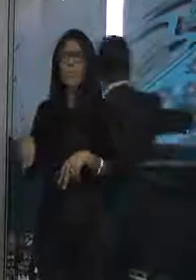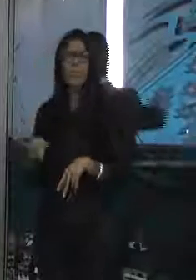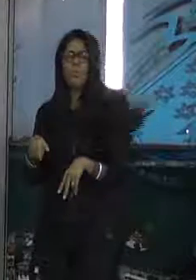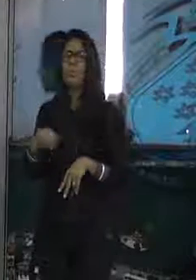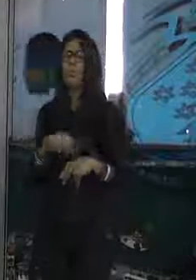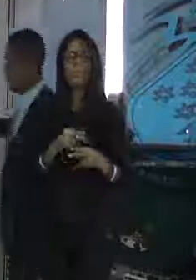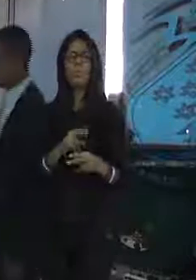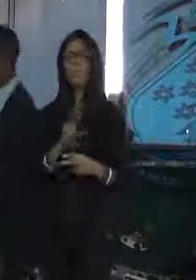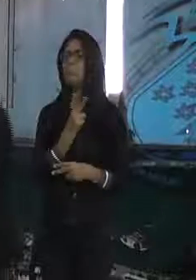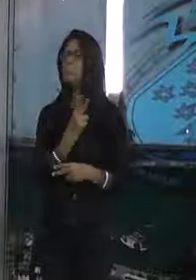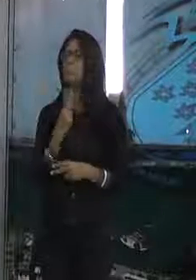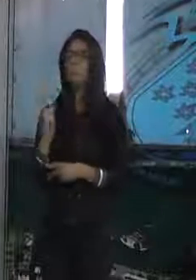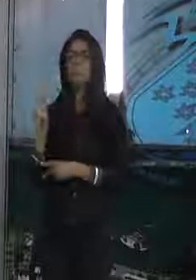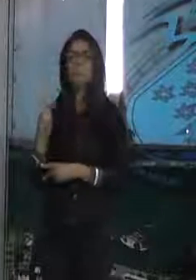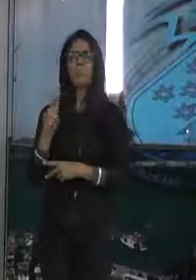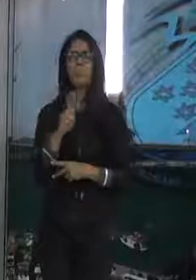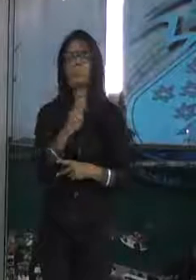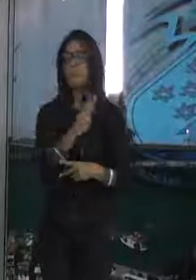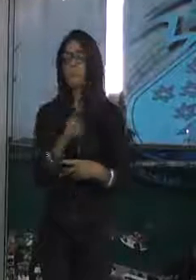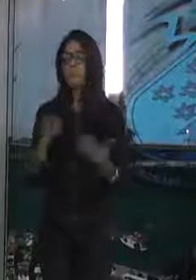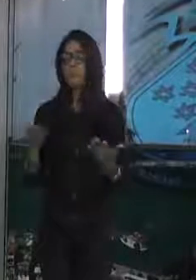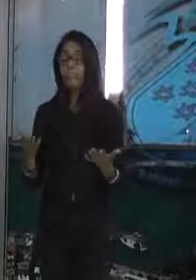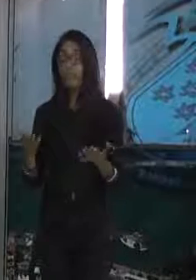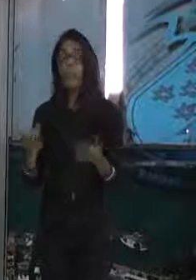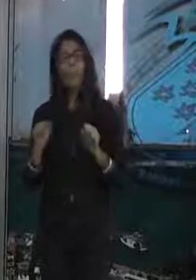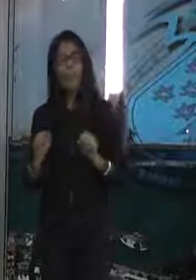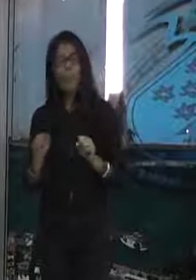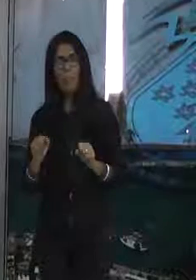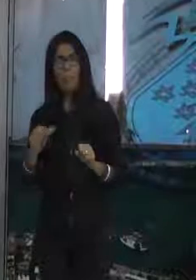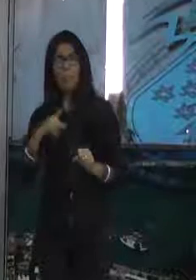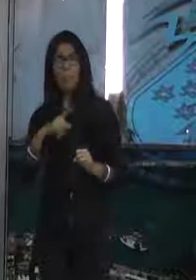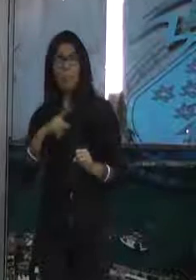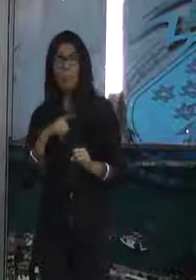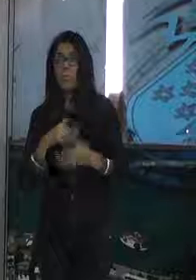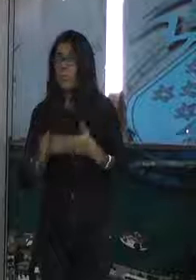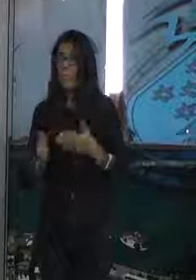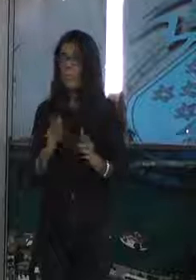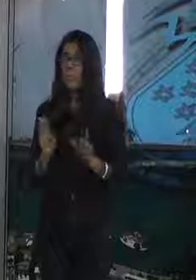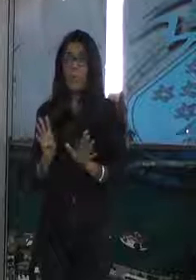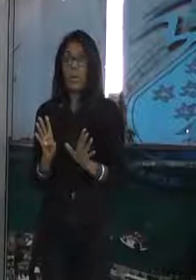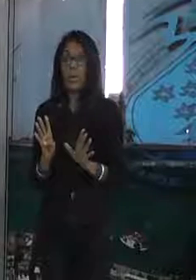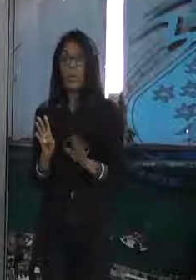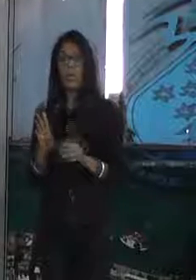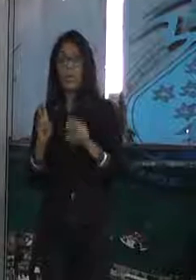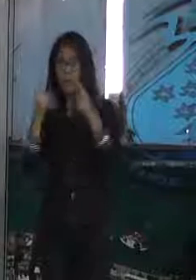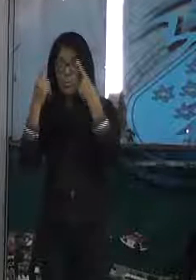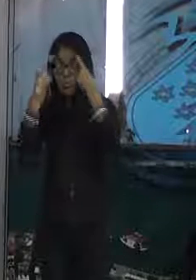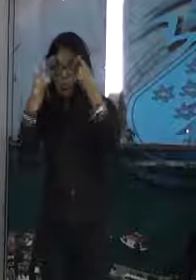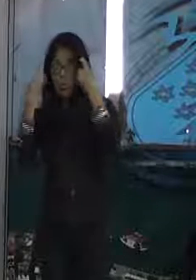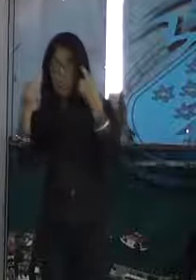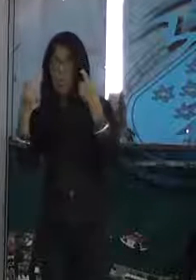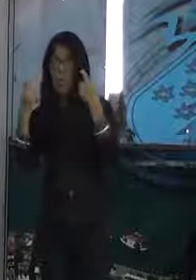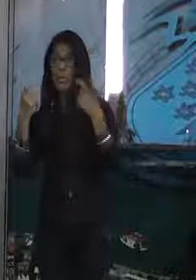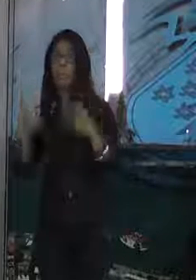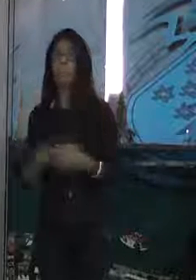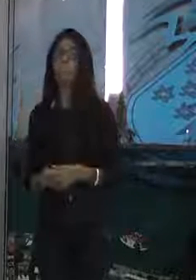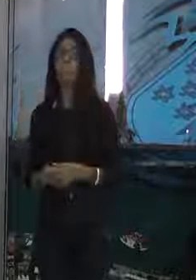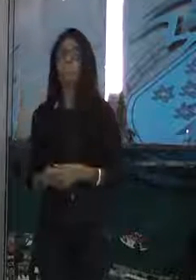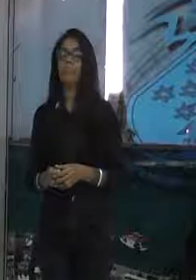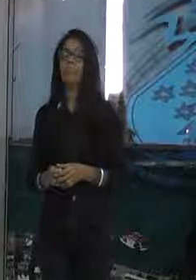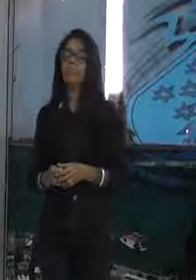querendo criar que banco crie vagas de garagem, nada